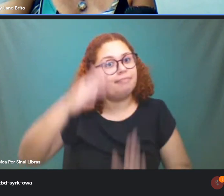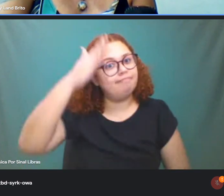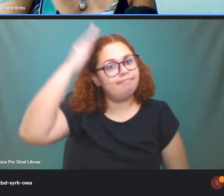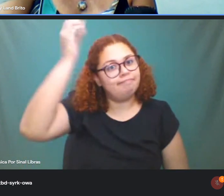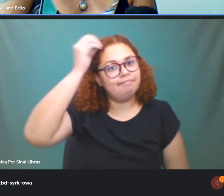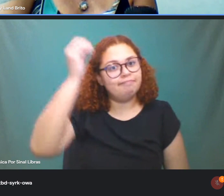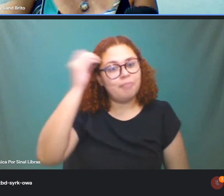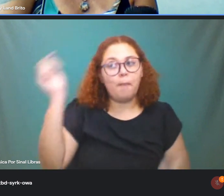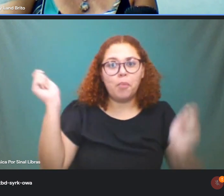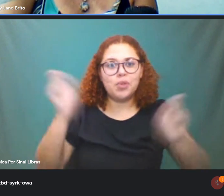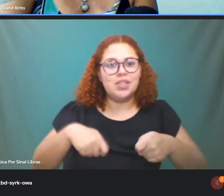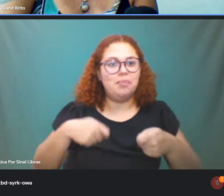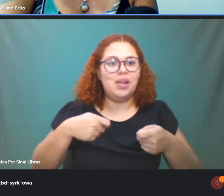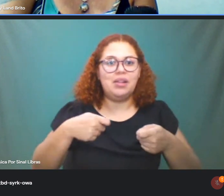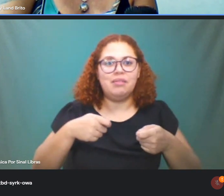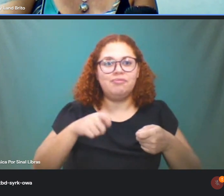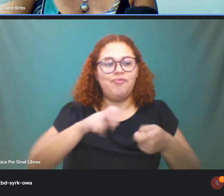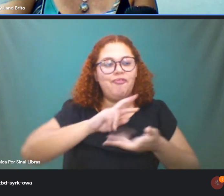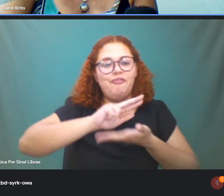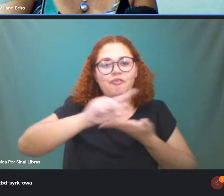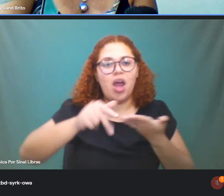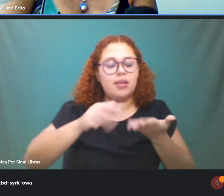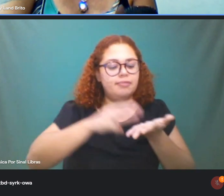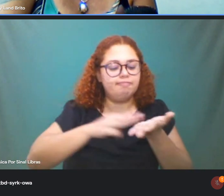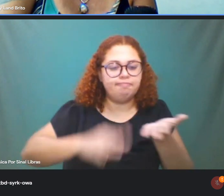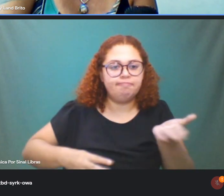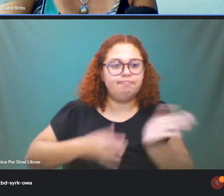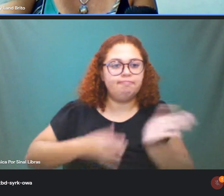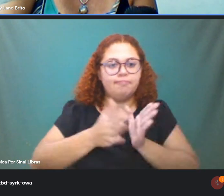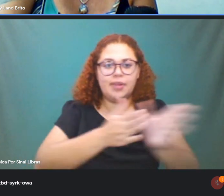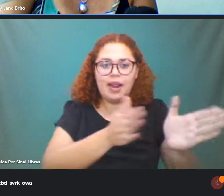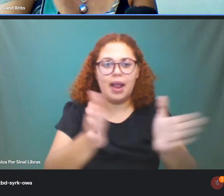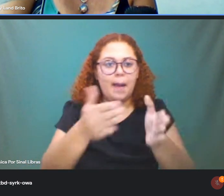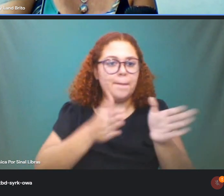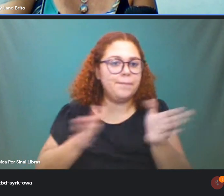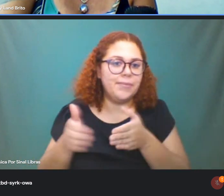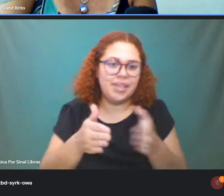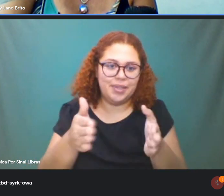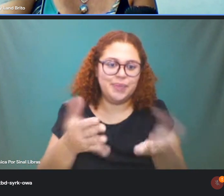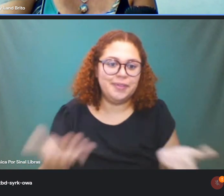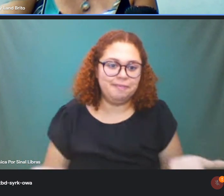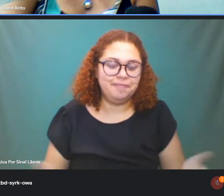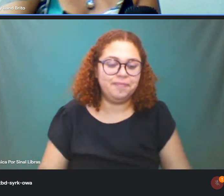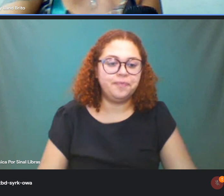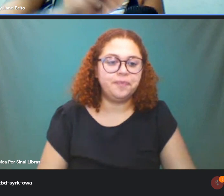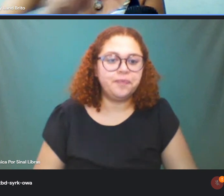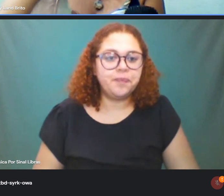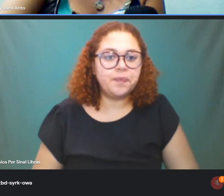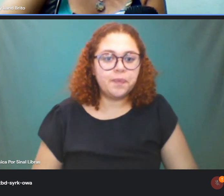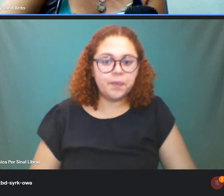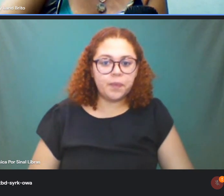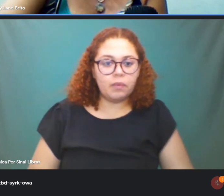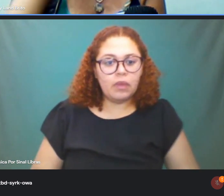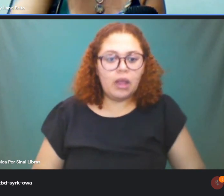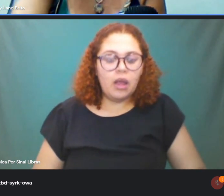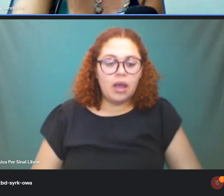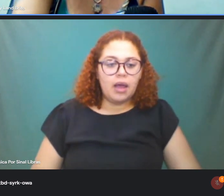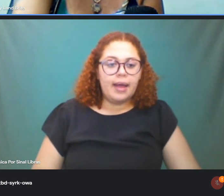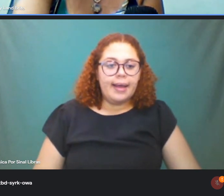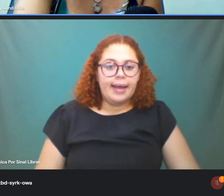aí, agora a Catarina e depois o Ayrton.